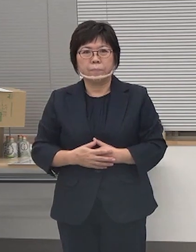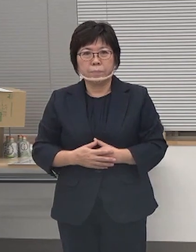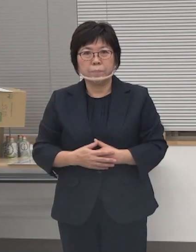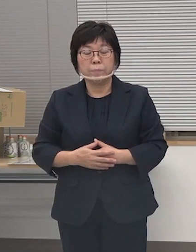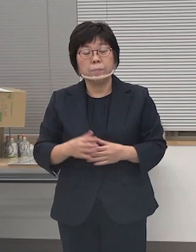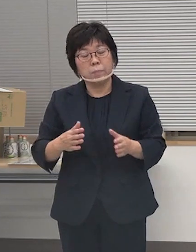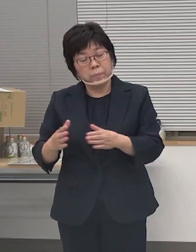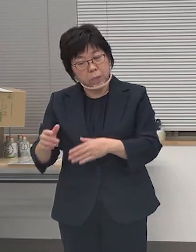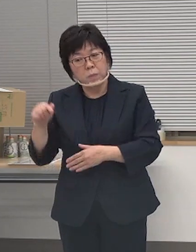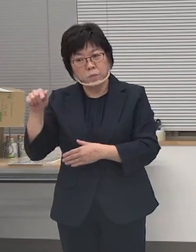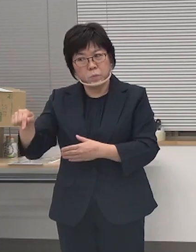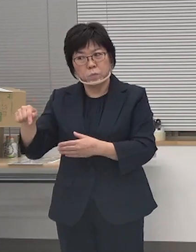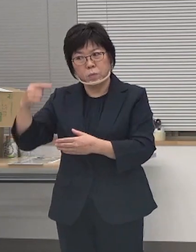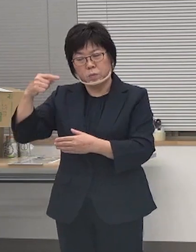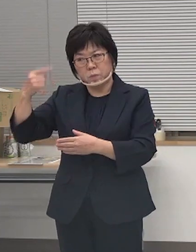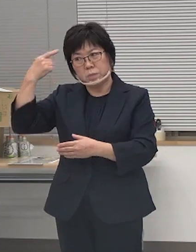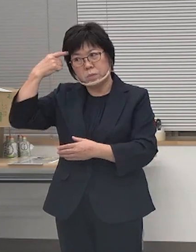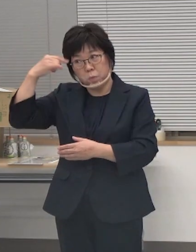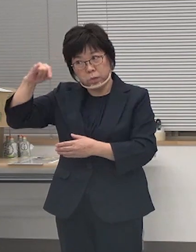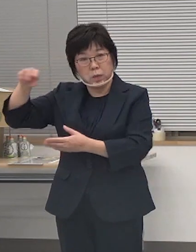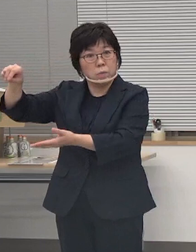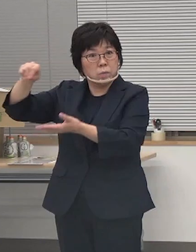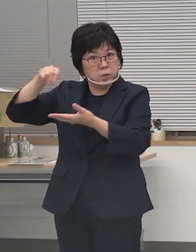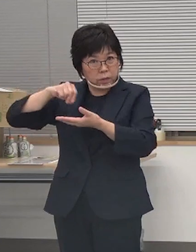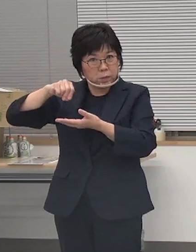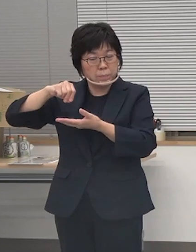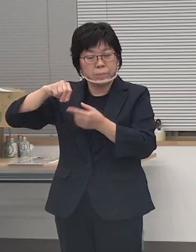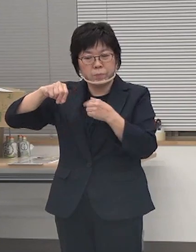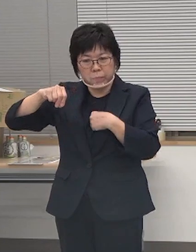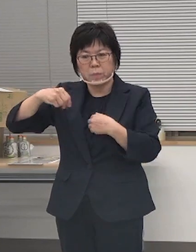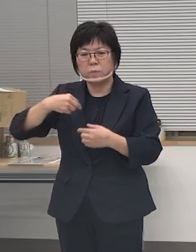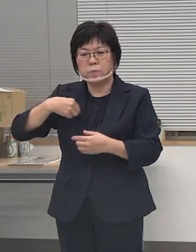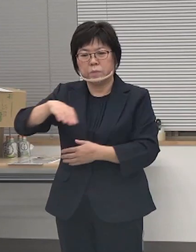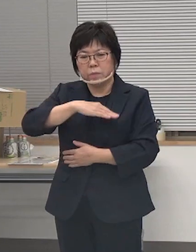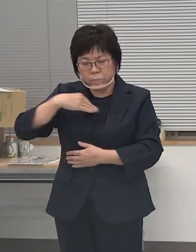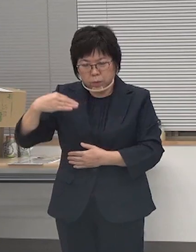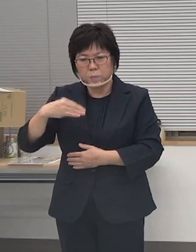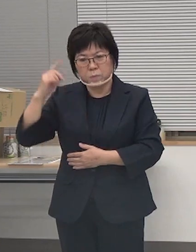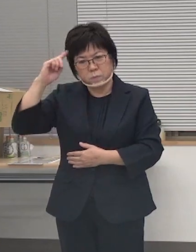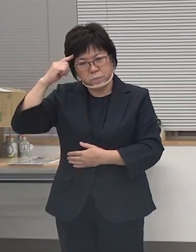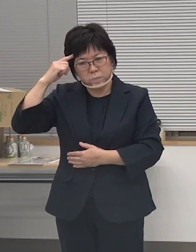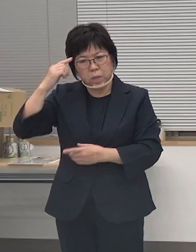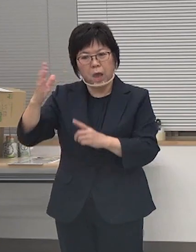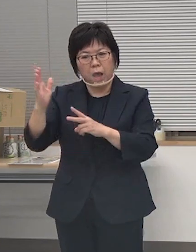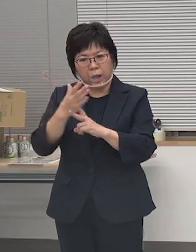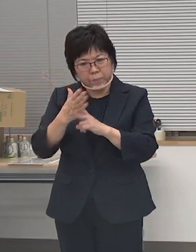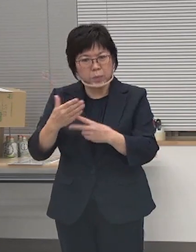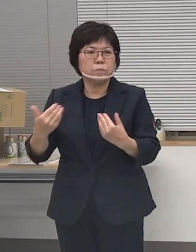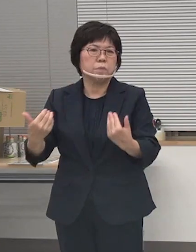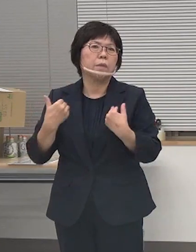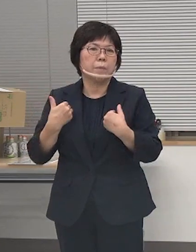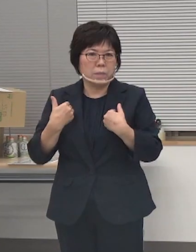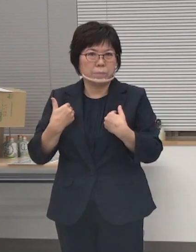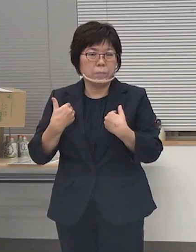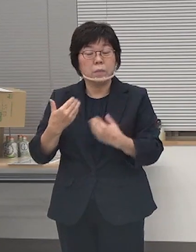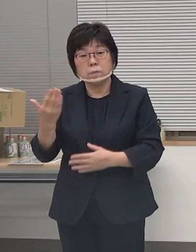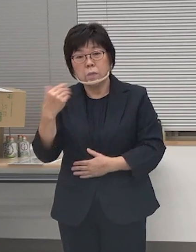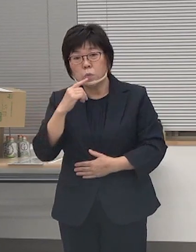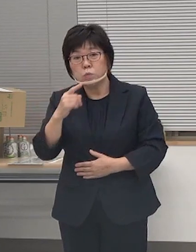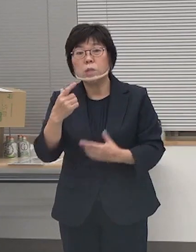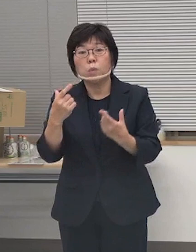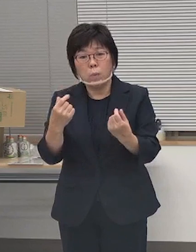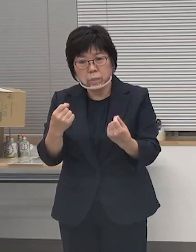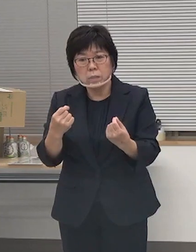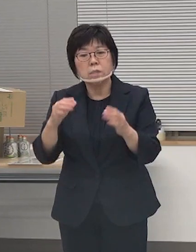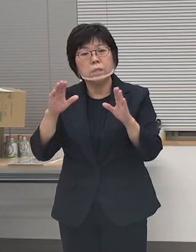。これを受けて我々としては当然行政として判断をすることになりますけれども、先ほど申し上げた通り、今